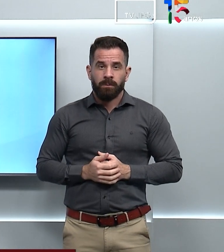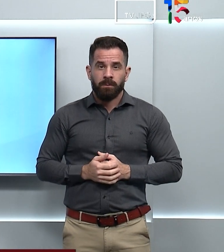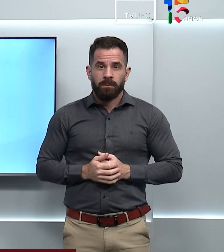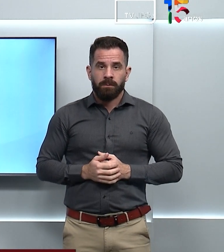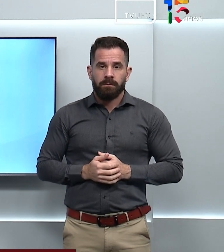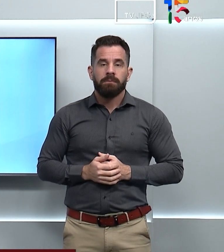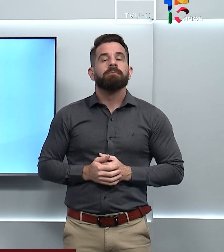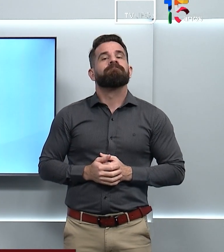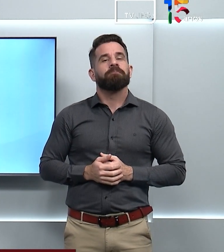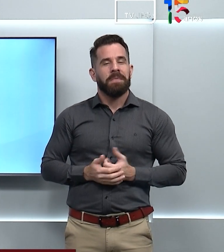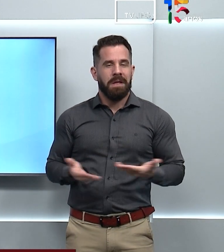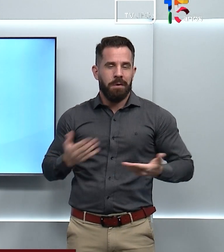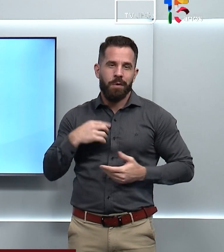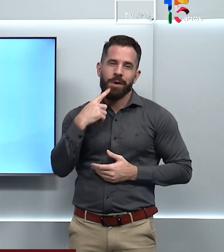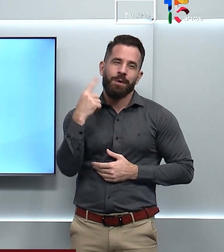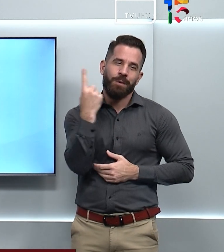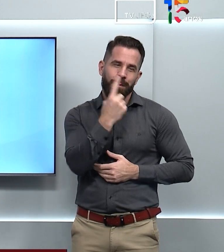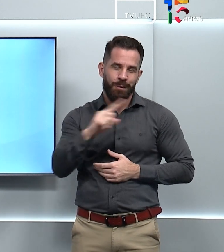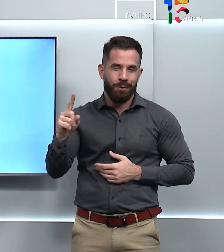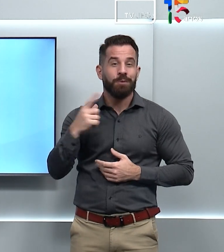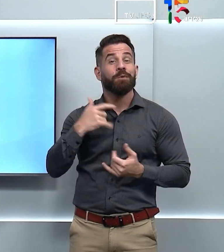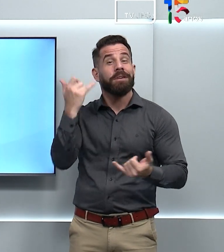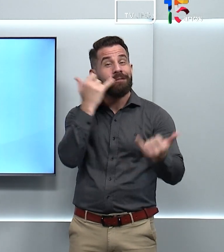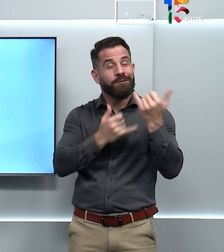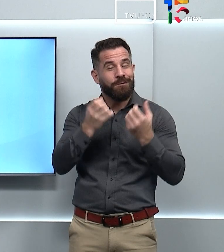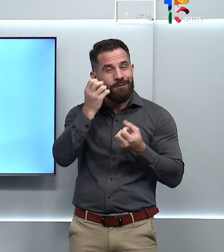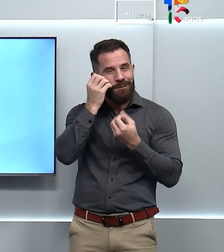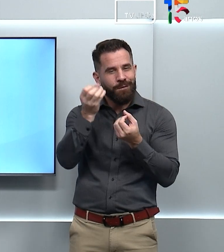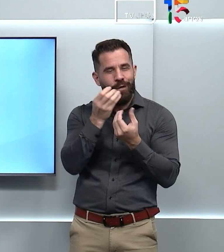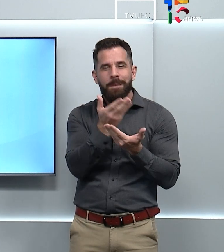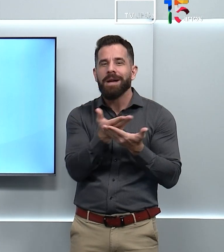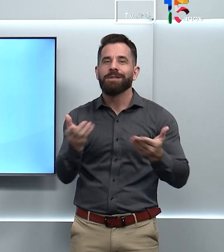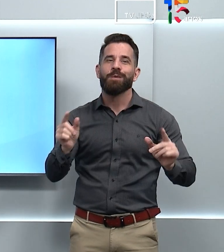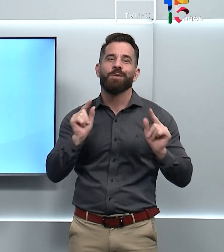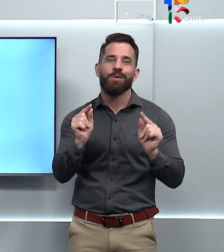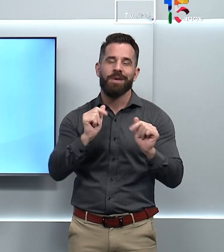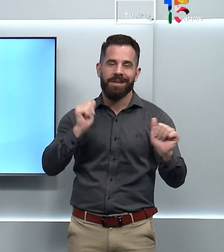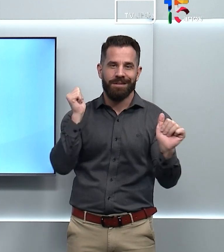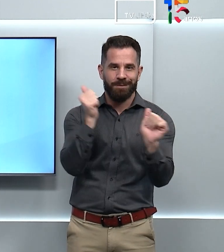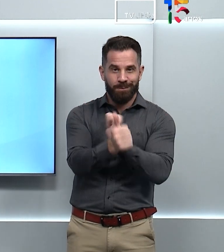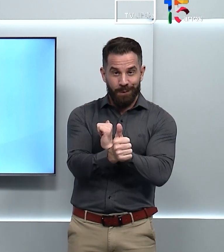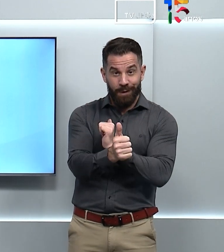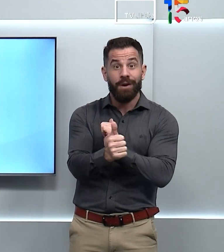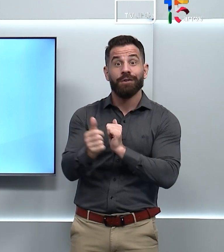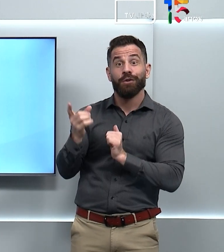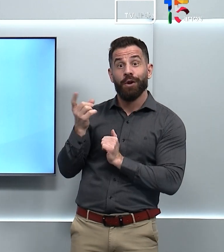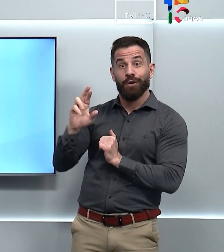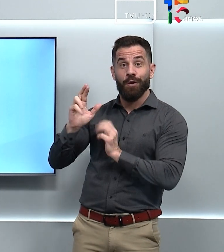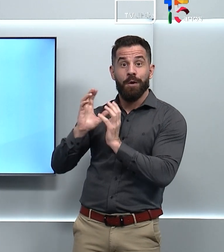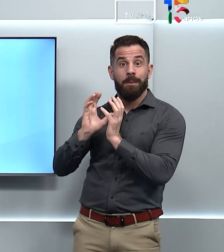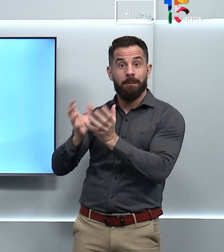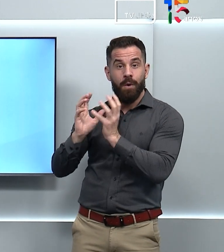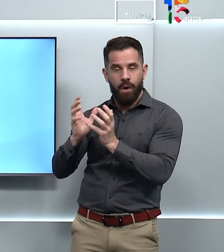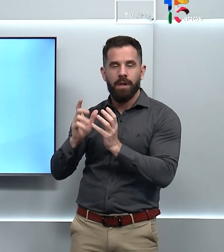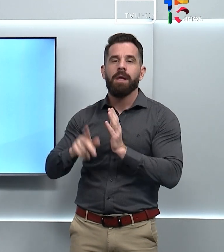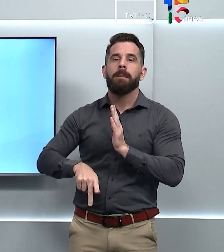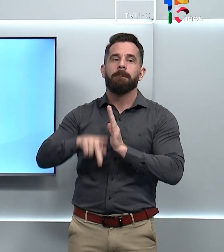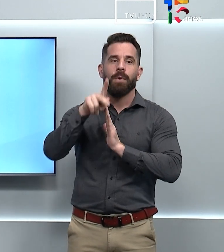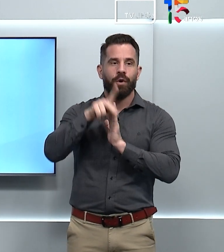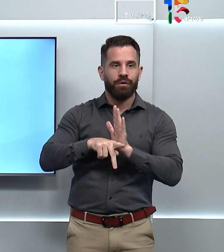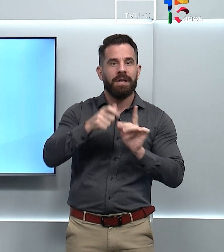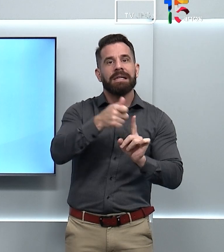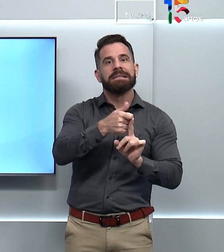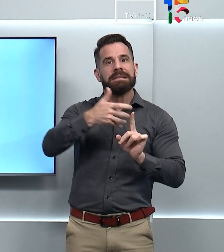Bom, para encerrar o nosso programa de hoje, a gente tem informações sobre esporte com Doutores da Bola, que é um projeto de extensão da Universidade Federal